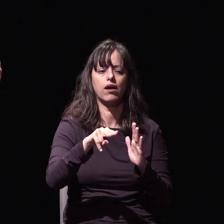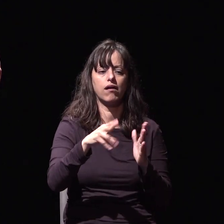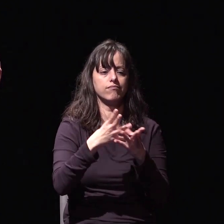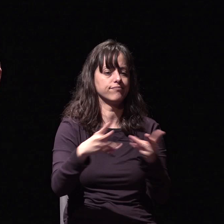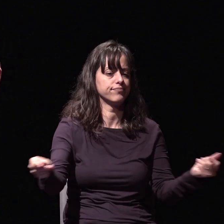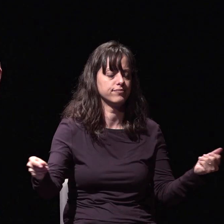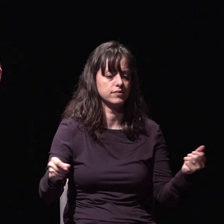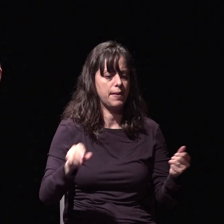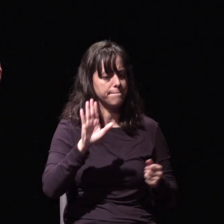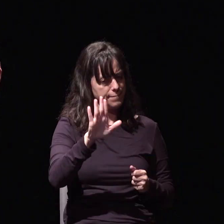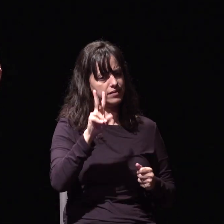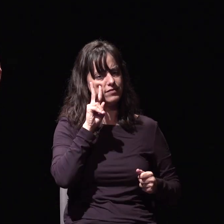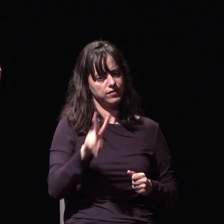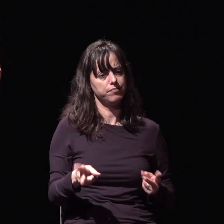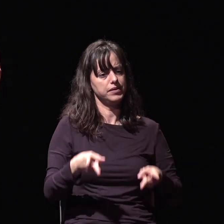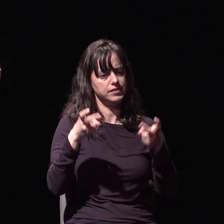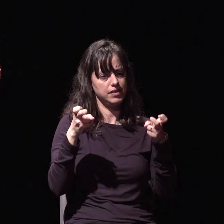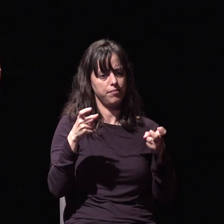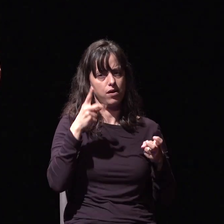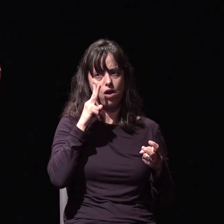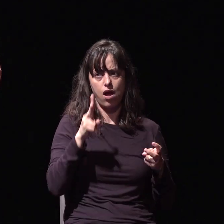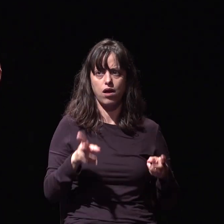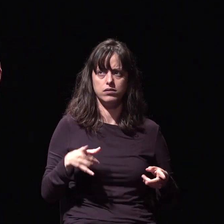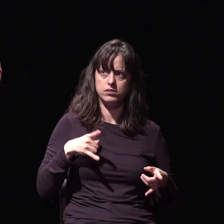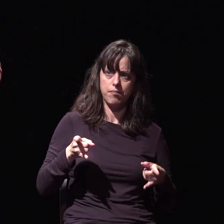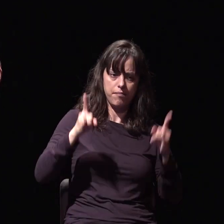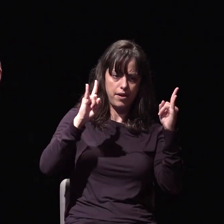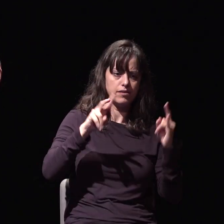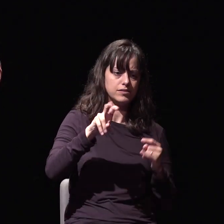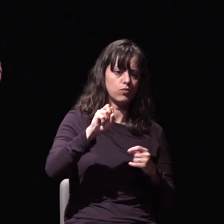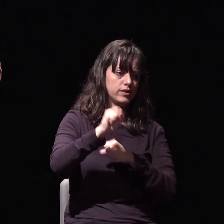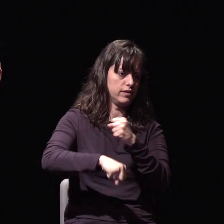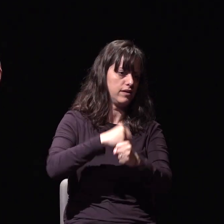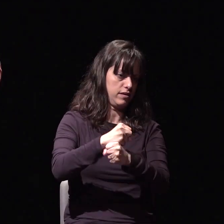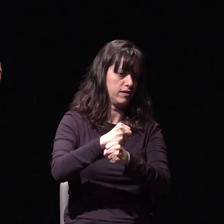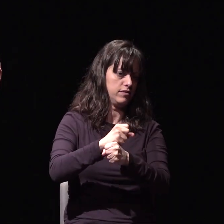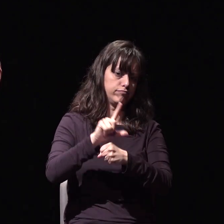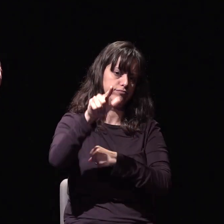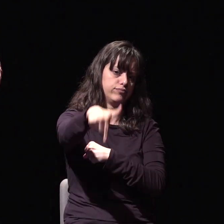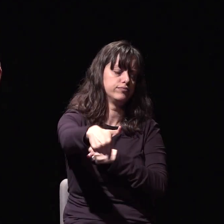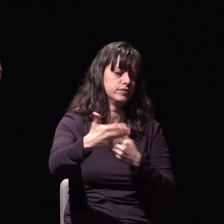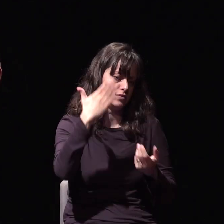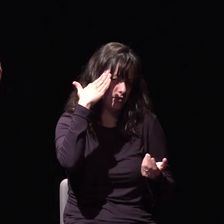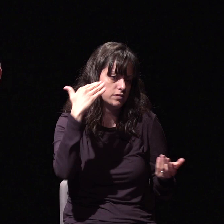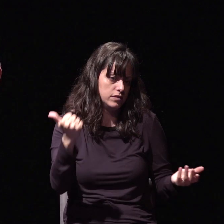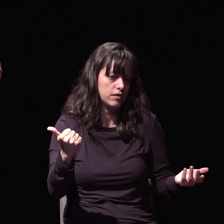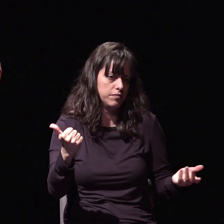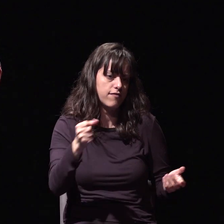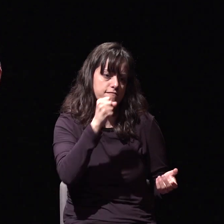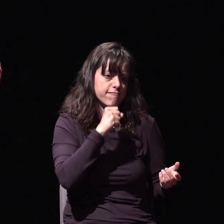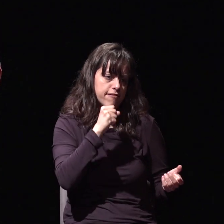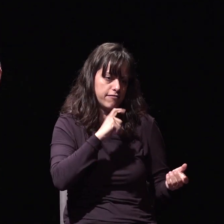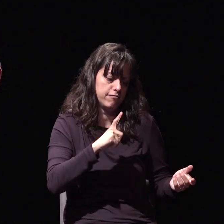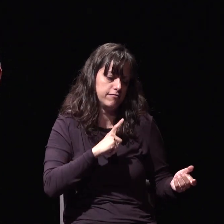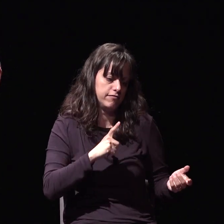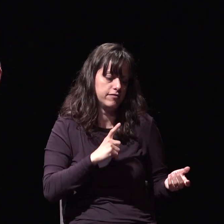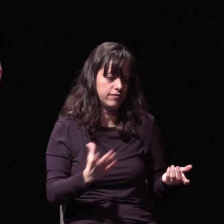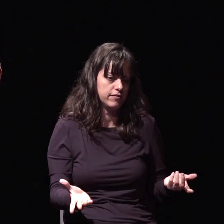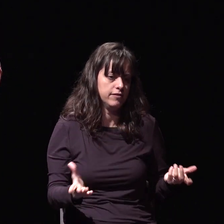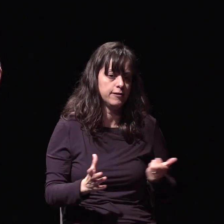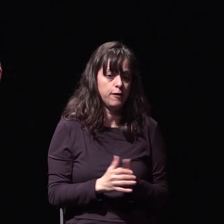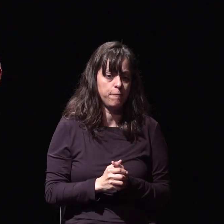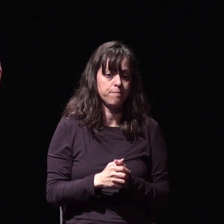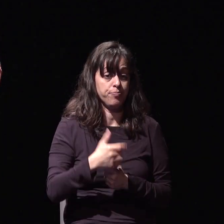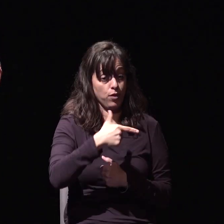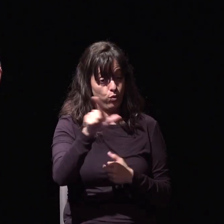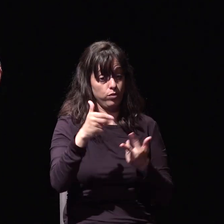vê que isso não é verdade, basta a gente olhar para esse prédio depois de 50 anos. Outra questão é dizer, bom, temos os